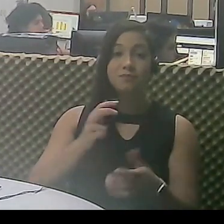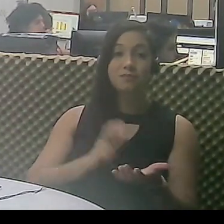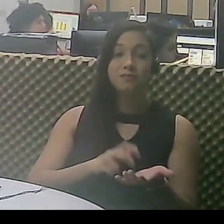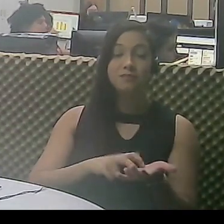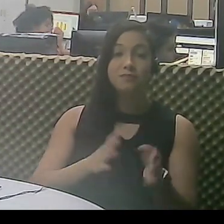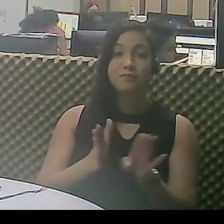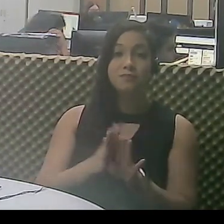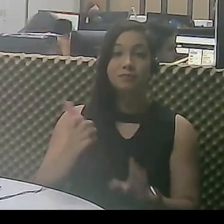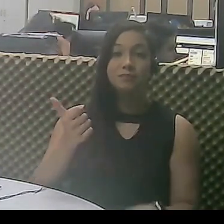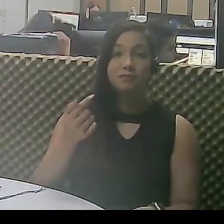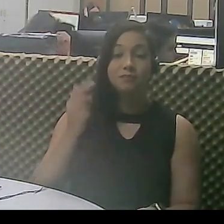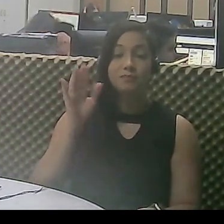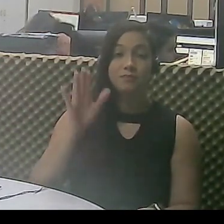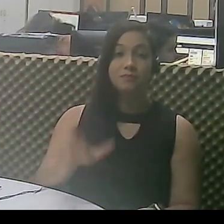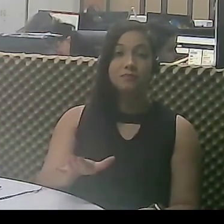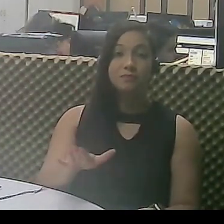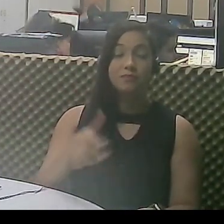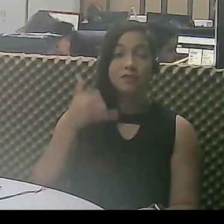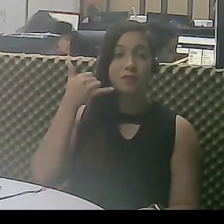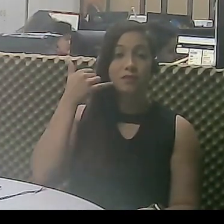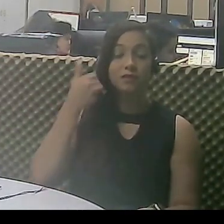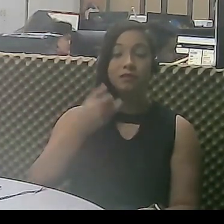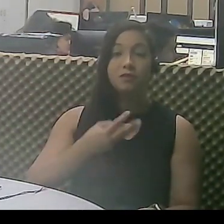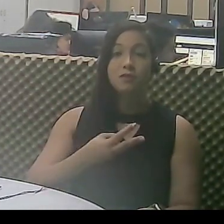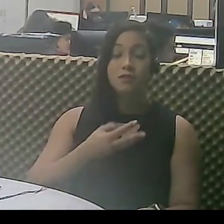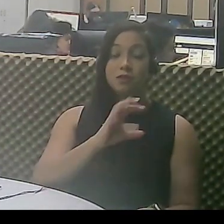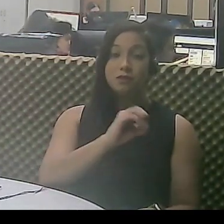às 17 horas pelos telefones